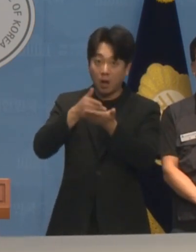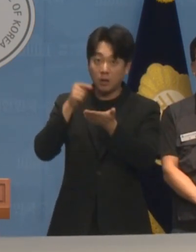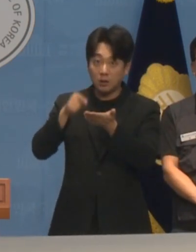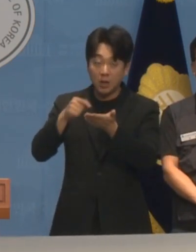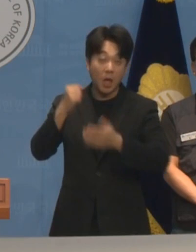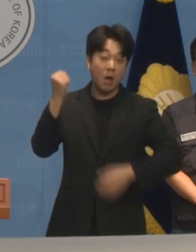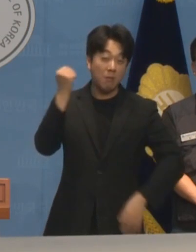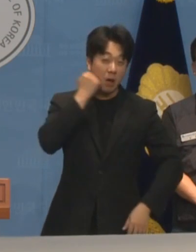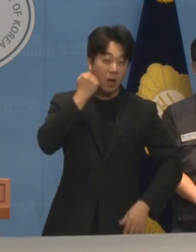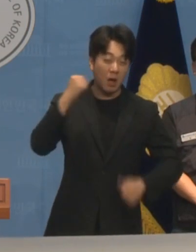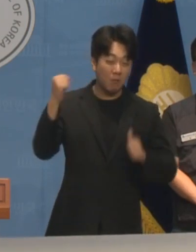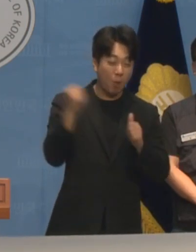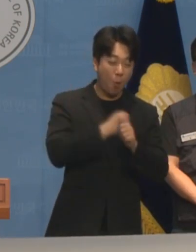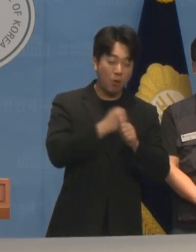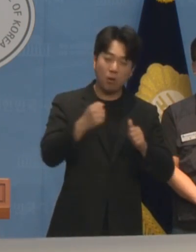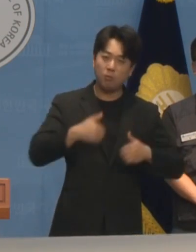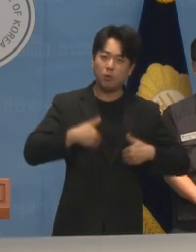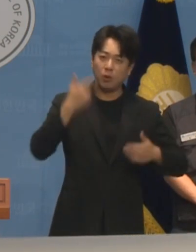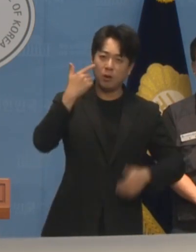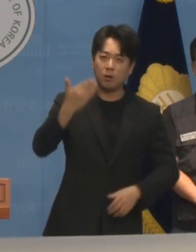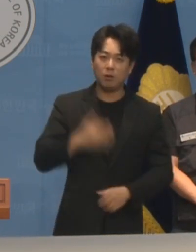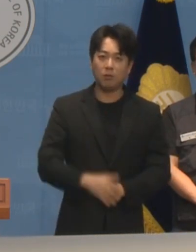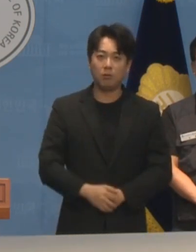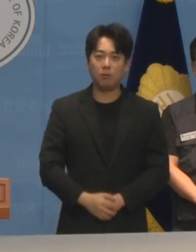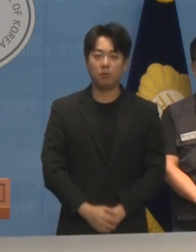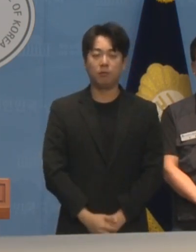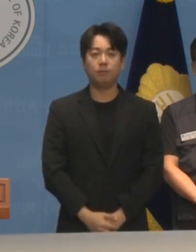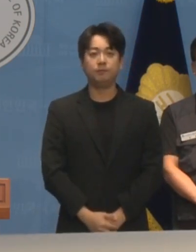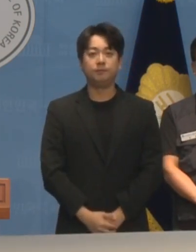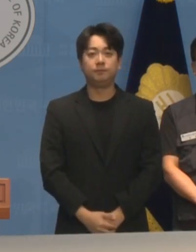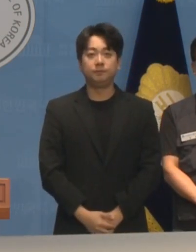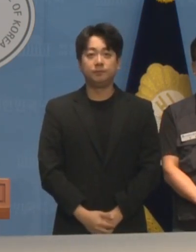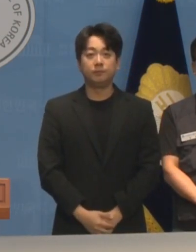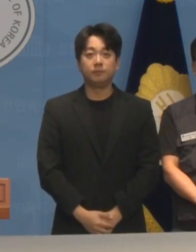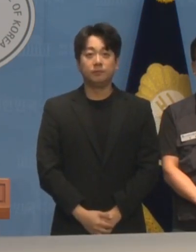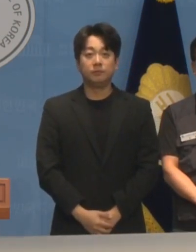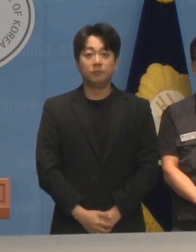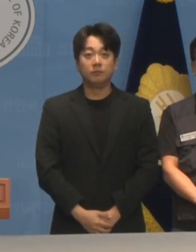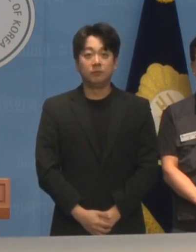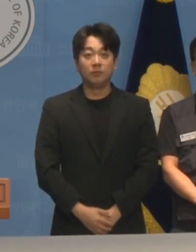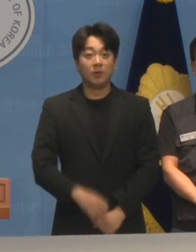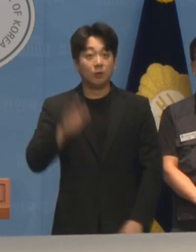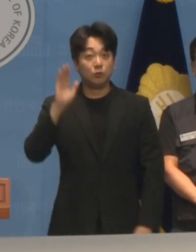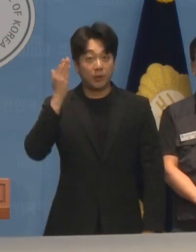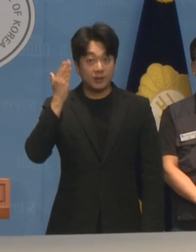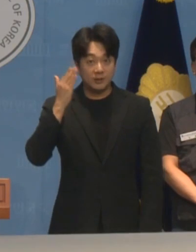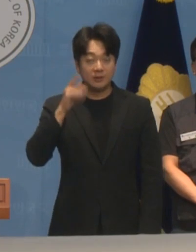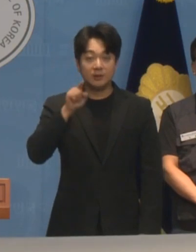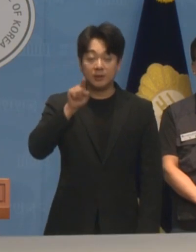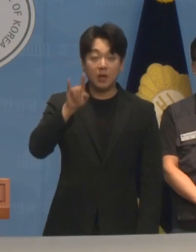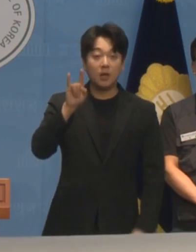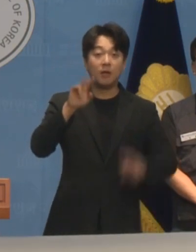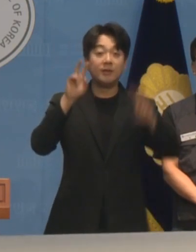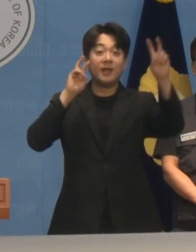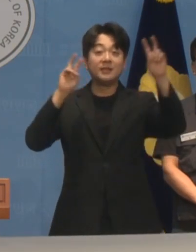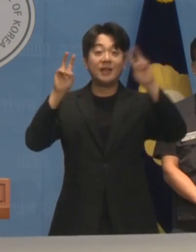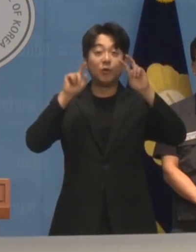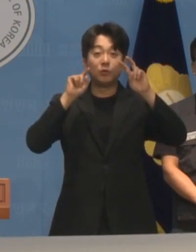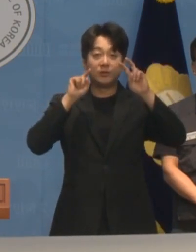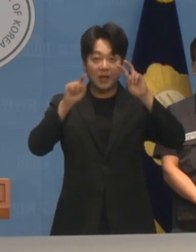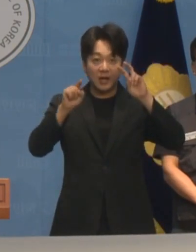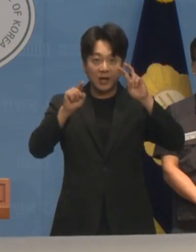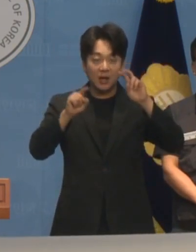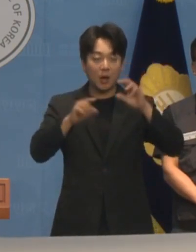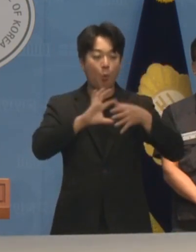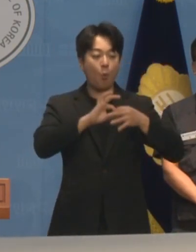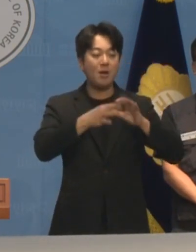할 정도로 잘못된 일인가요? 최근 후안 양궁 스포츠 후원으로 화제였던 현대자동차